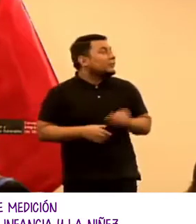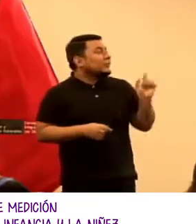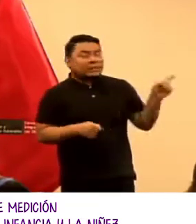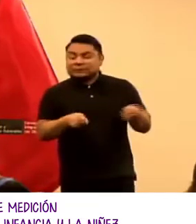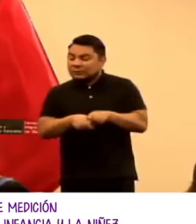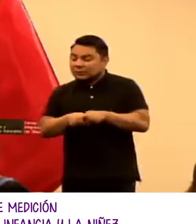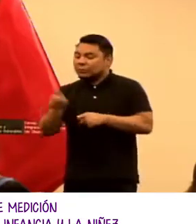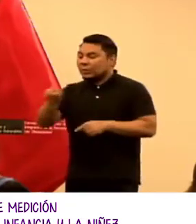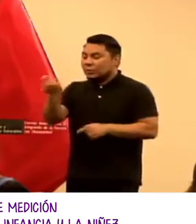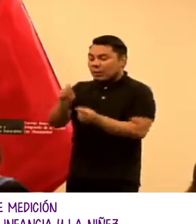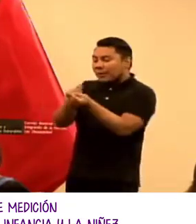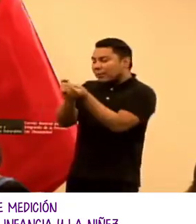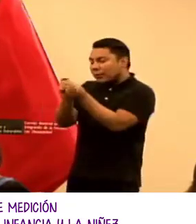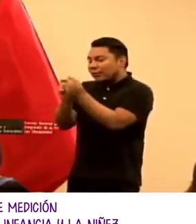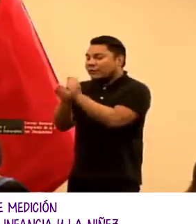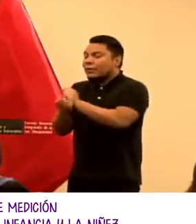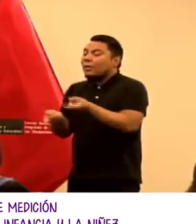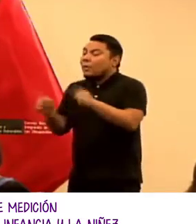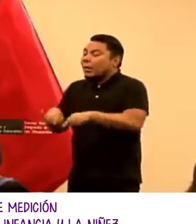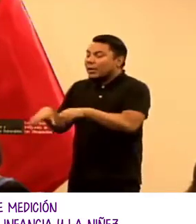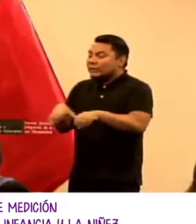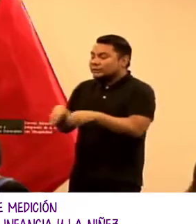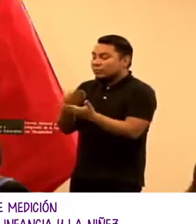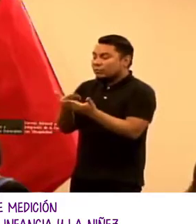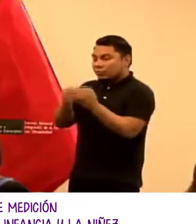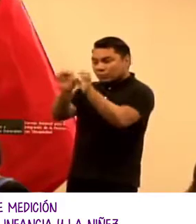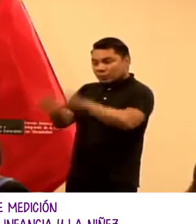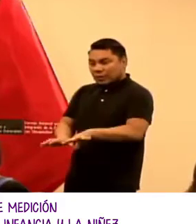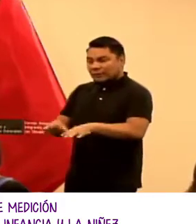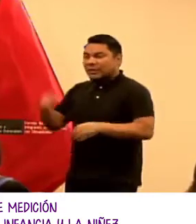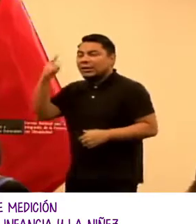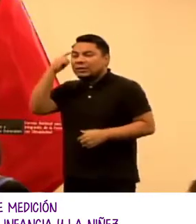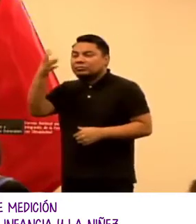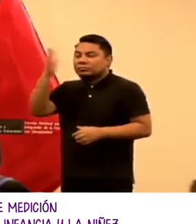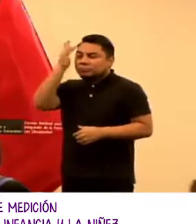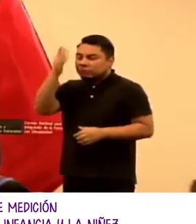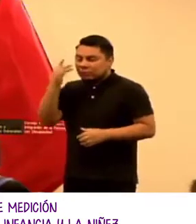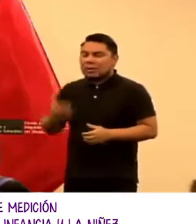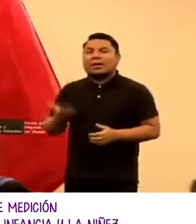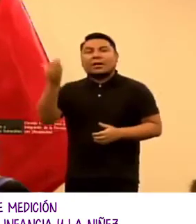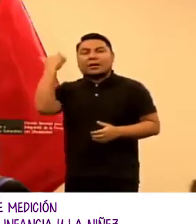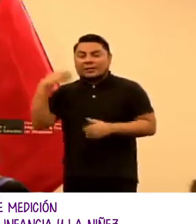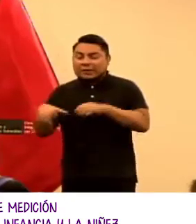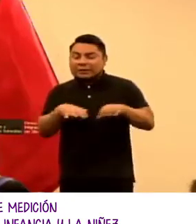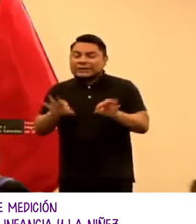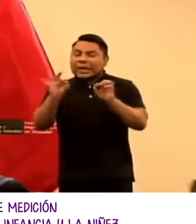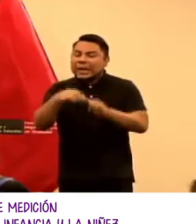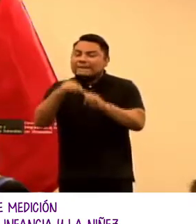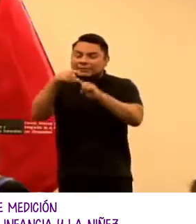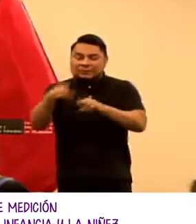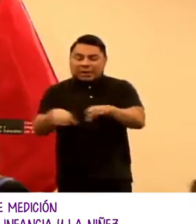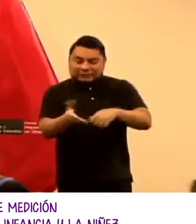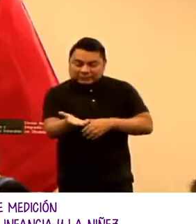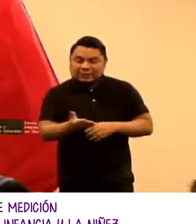una pregunta que se fue modificando a la hora de hacer las pruebas cognitivas, porque antes se preguntaba para hacer alguna actividad específica, ¿no? Pero